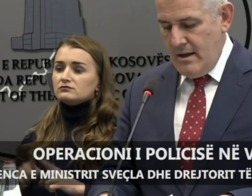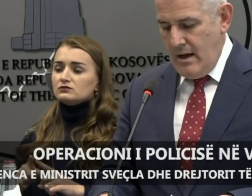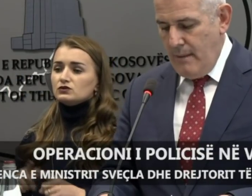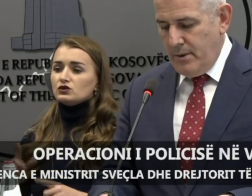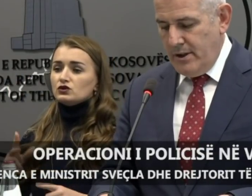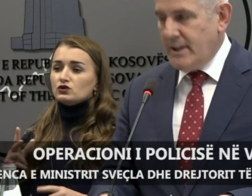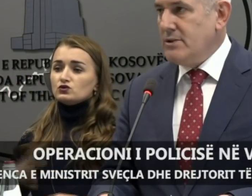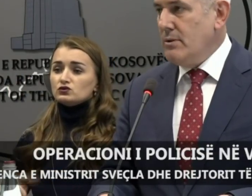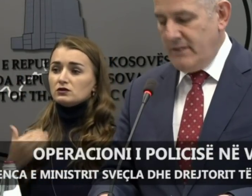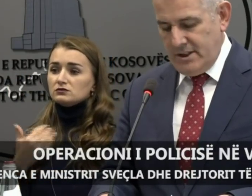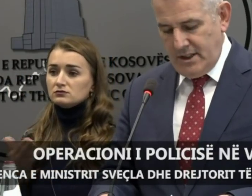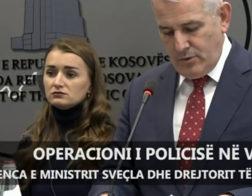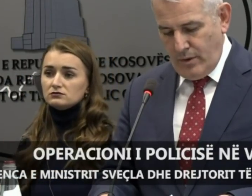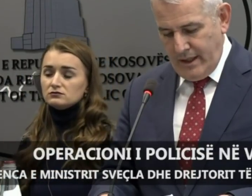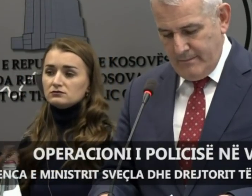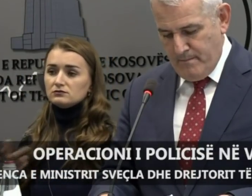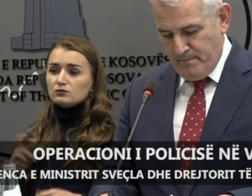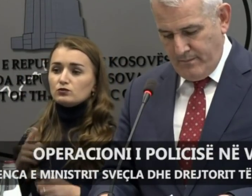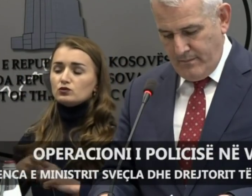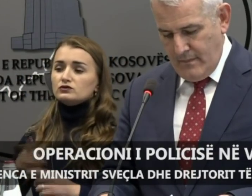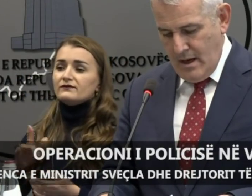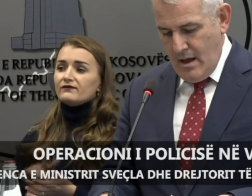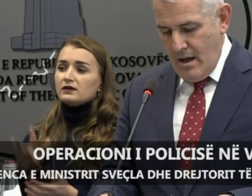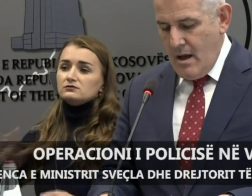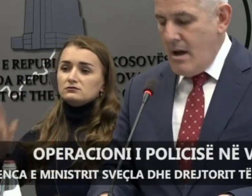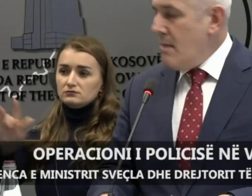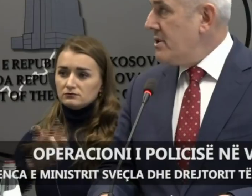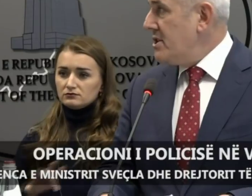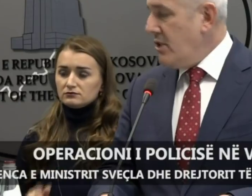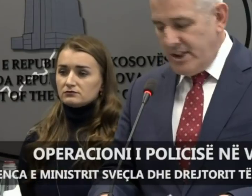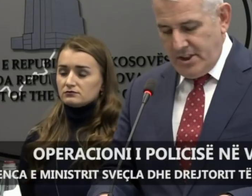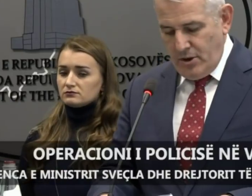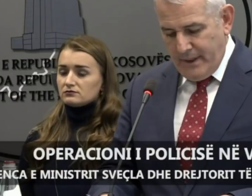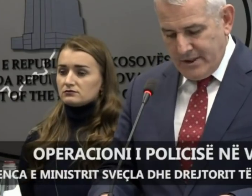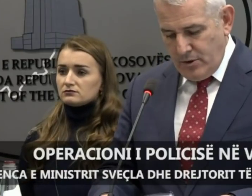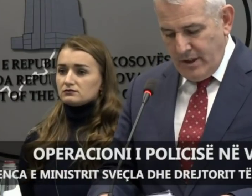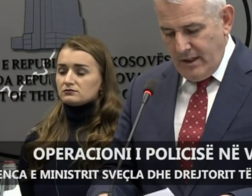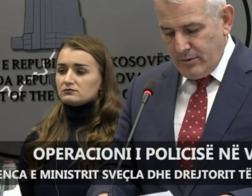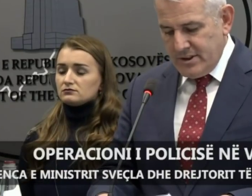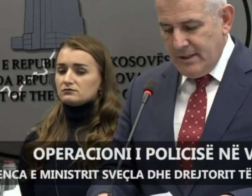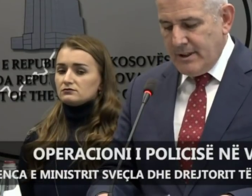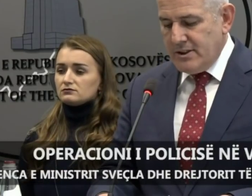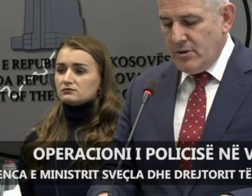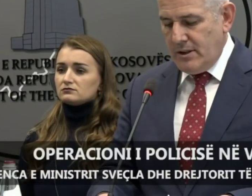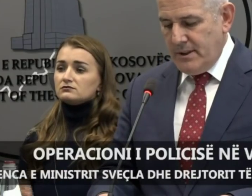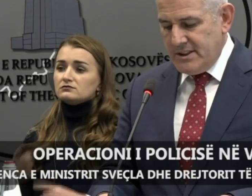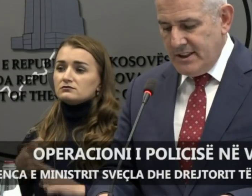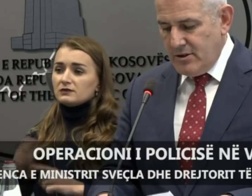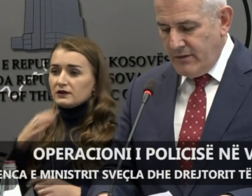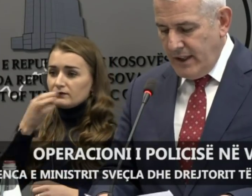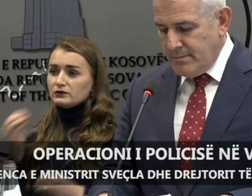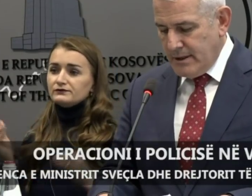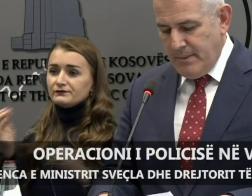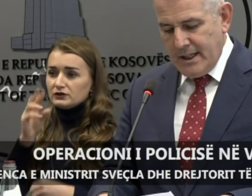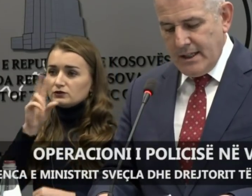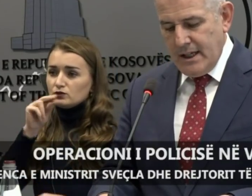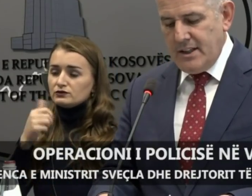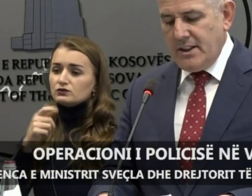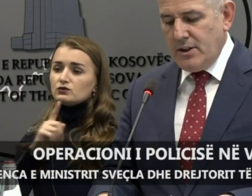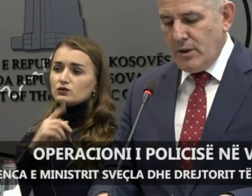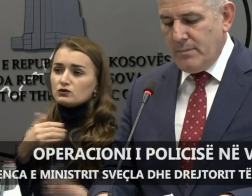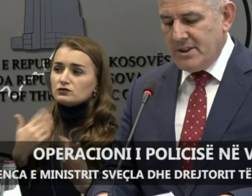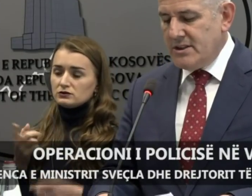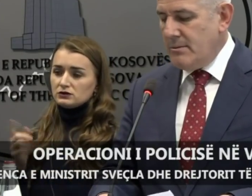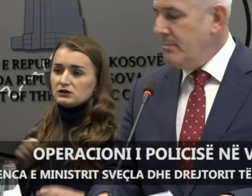qytetarëve apo lokacioneve të caktuara. Për detajet e këtij operacioni dhe autorizimet ligjore të policisë do të flas pas pak